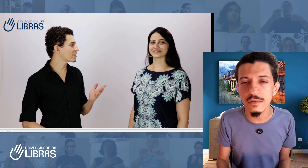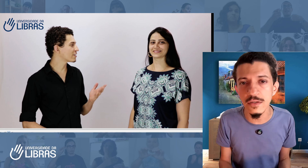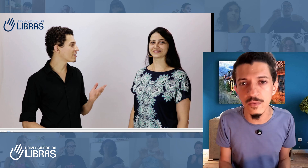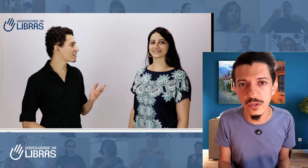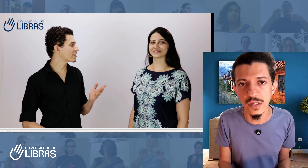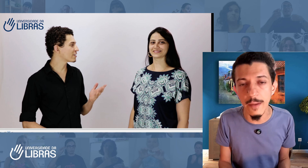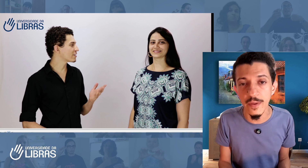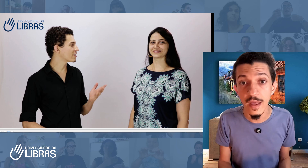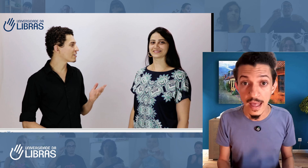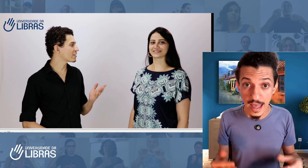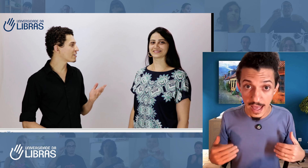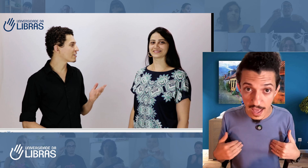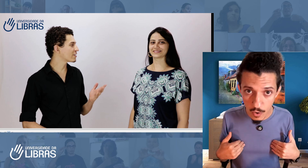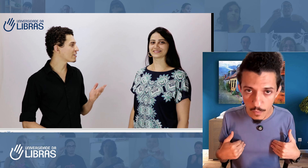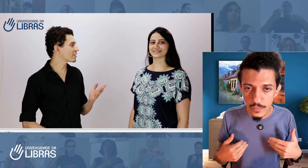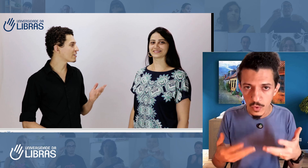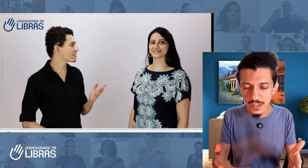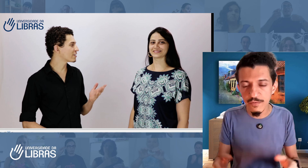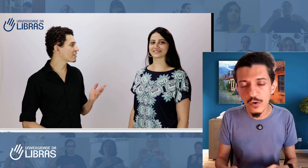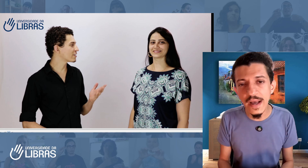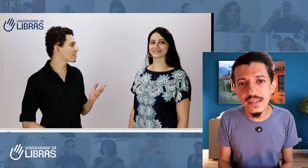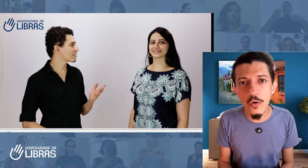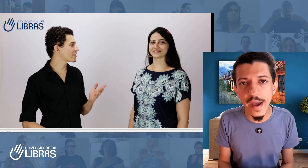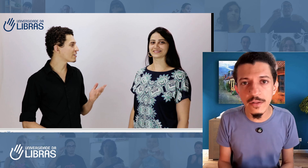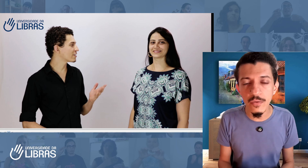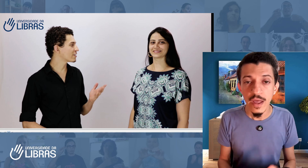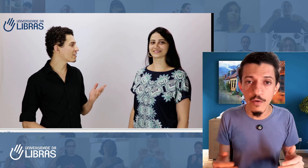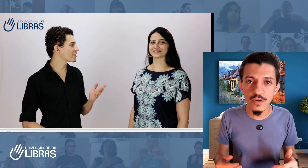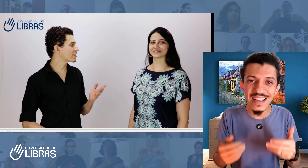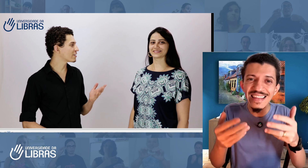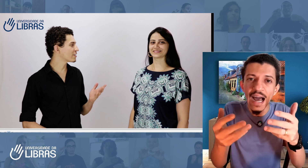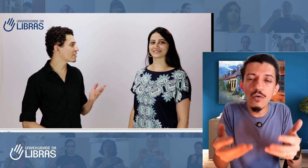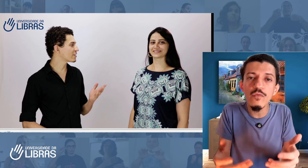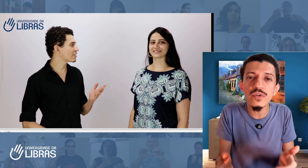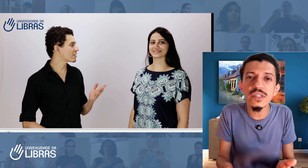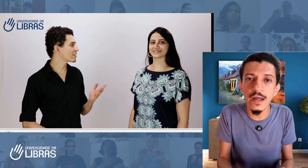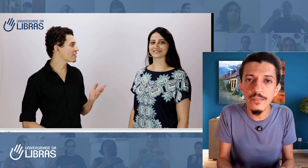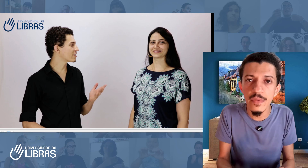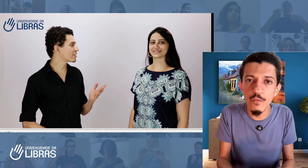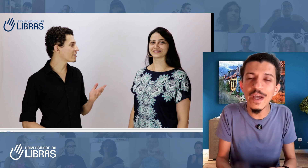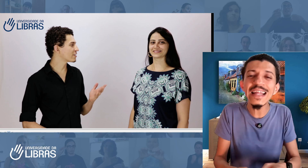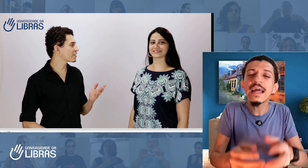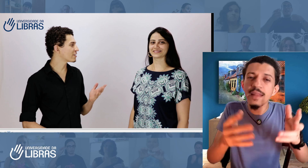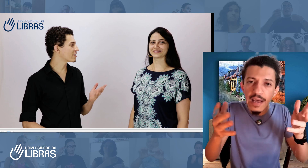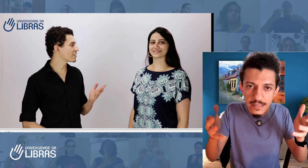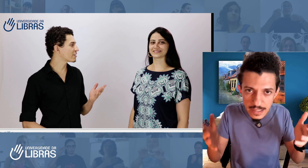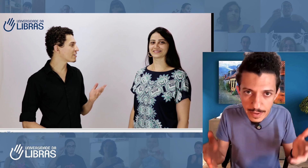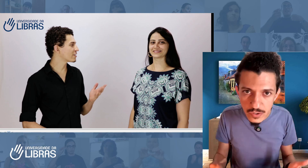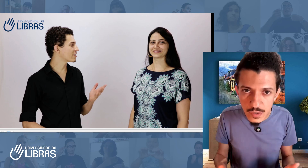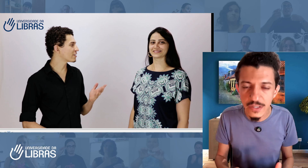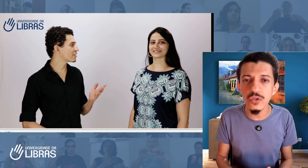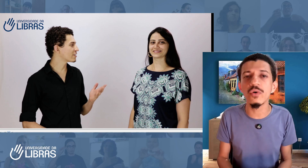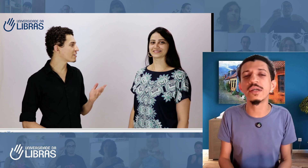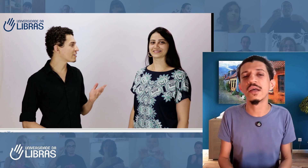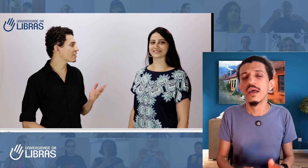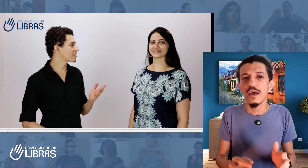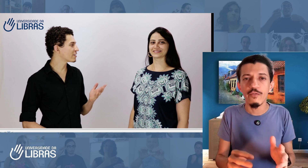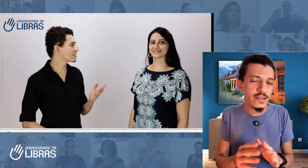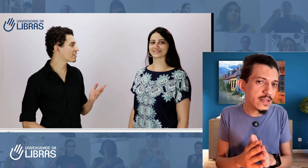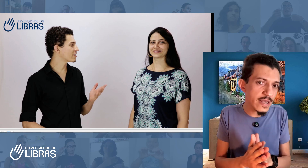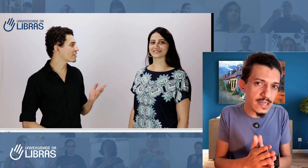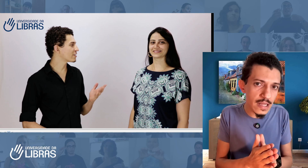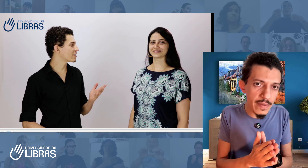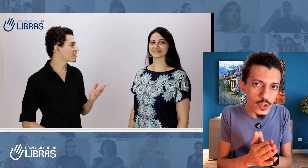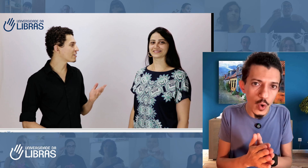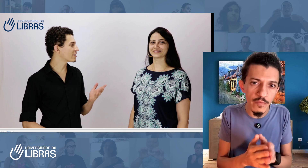contato deles no WhatsApp. Quando você for começar o método, eu vou sentar com você, eu vou entender exatamente os seus bastidores, eu vou